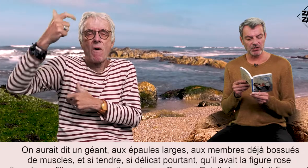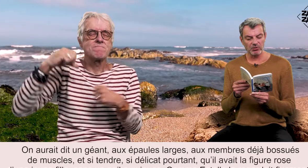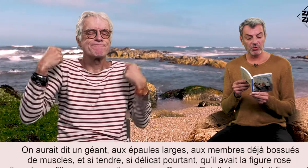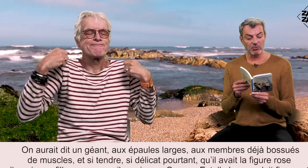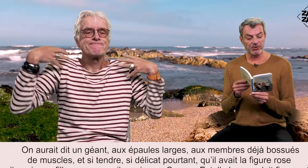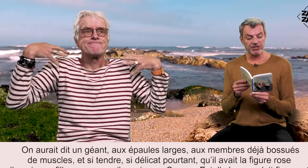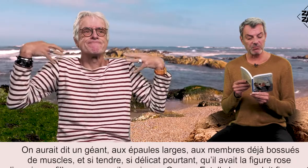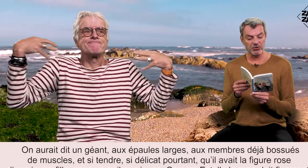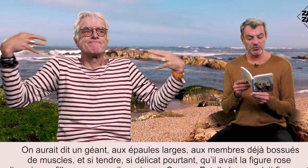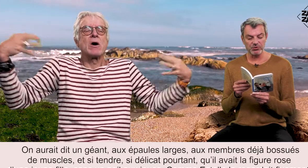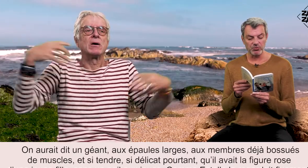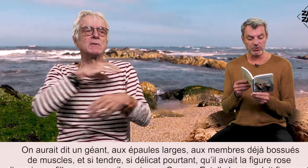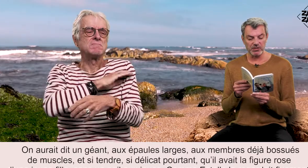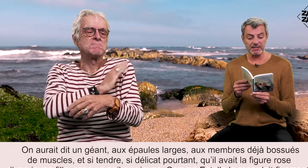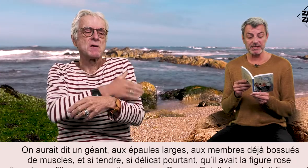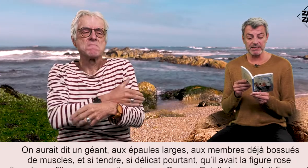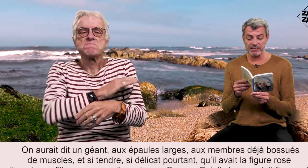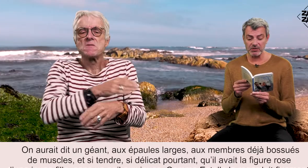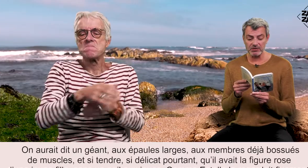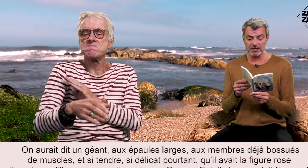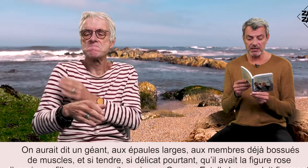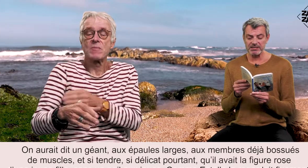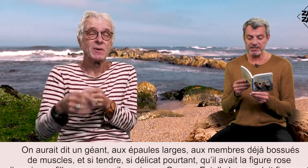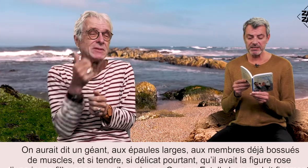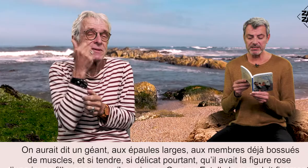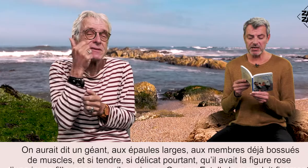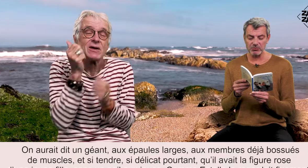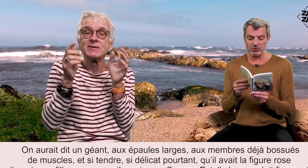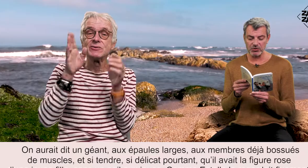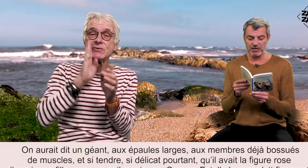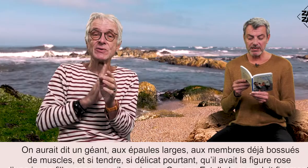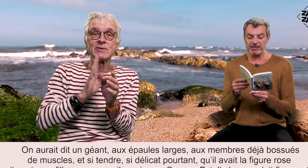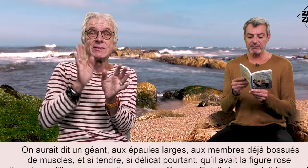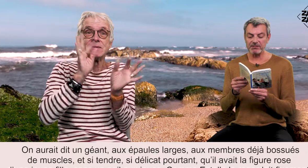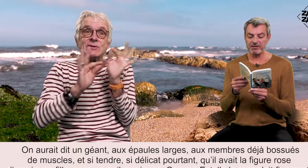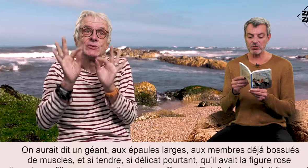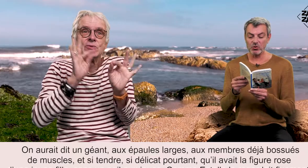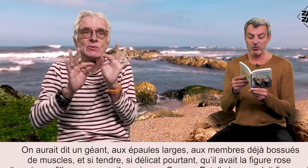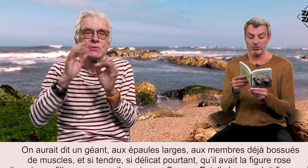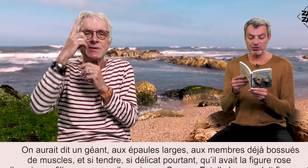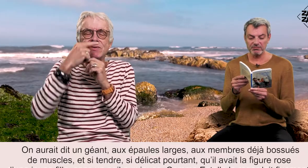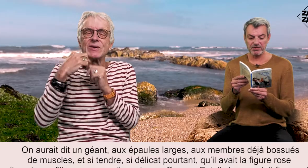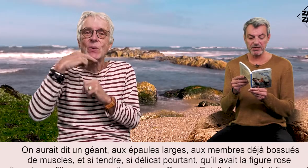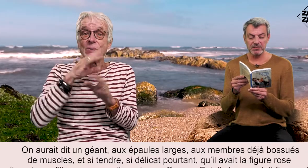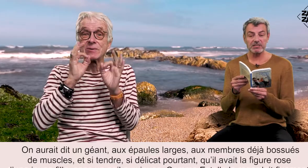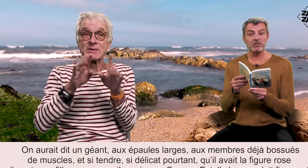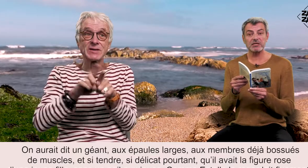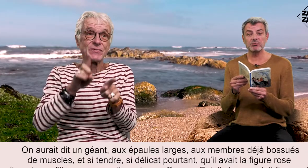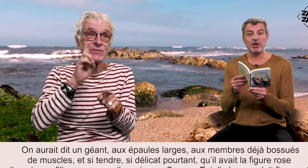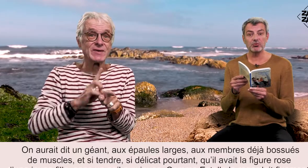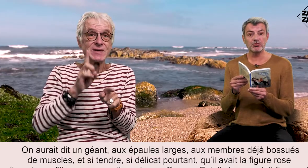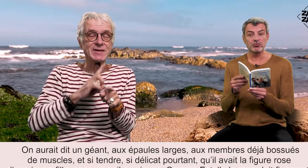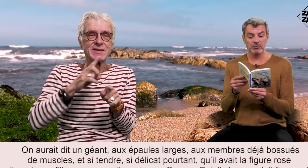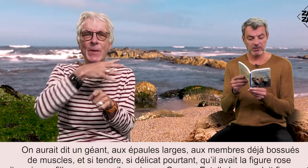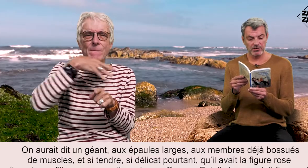larges, aux membres déjà bossués de muscles et si tendre, si délicat pourtant, qu'il avait la figure rose d'une jeune fille, sans